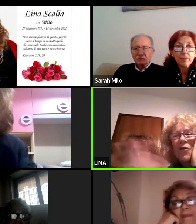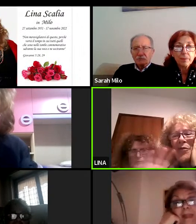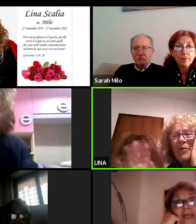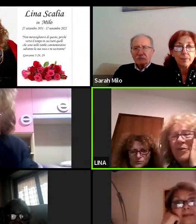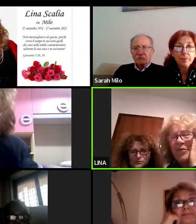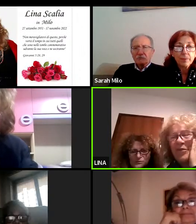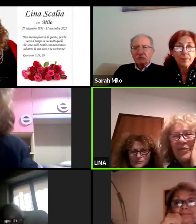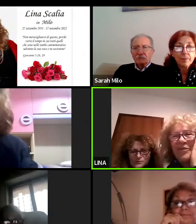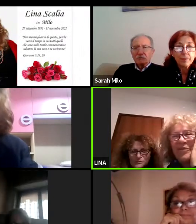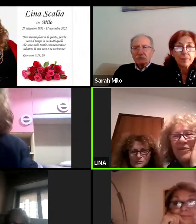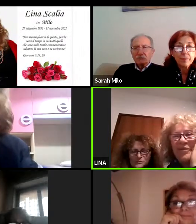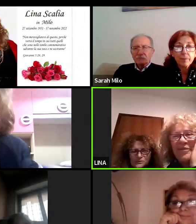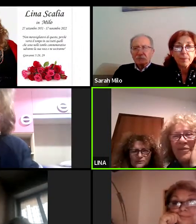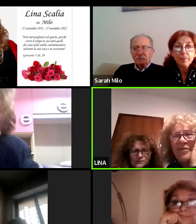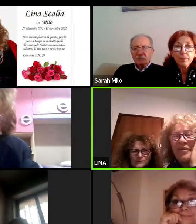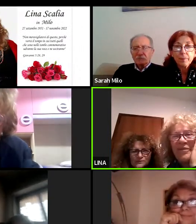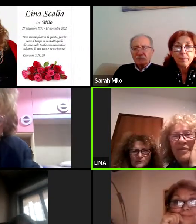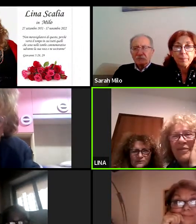Ciao ciao